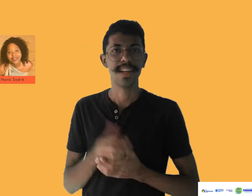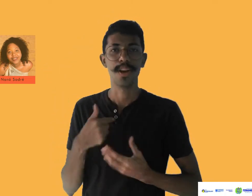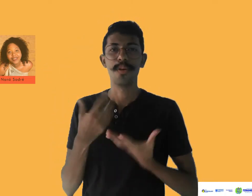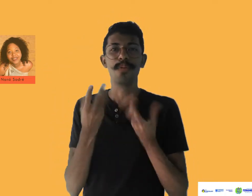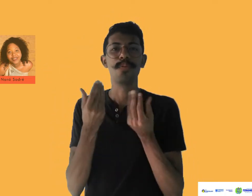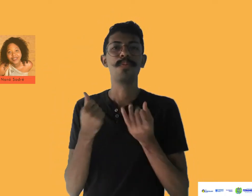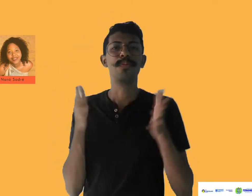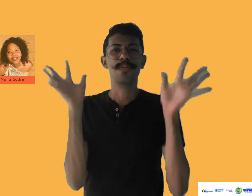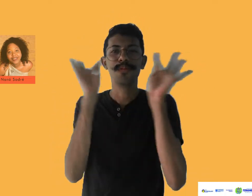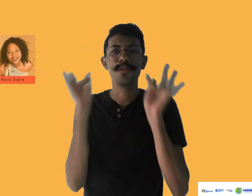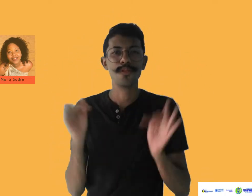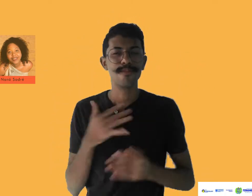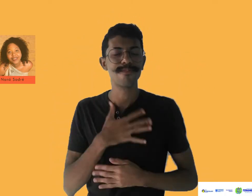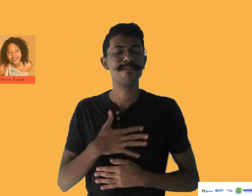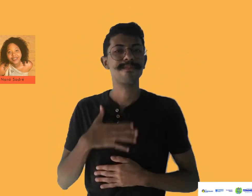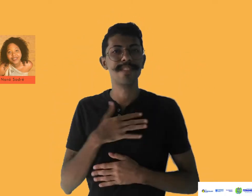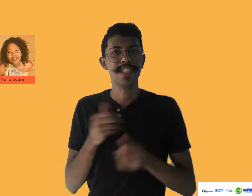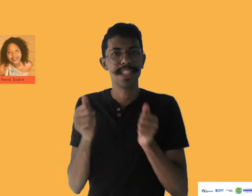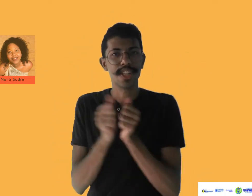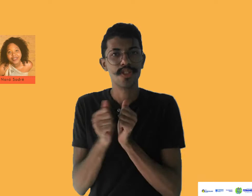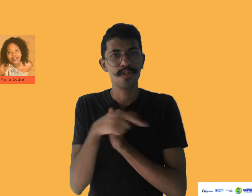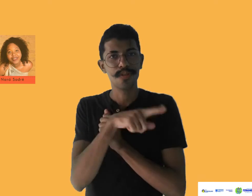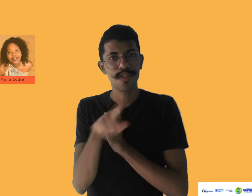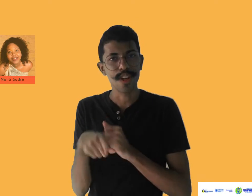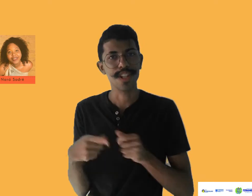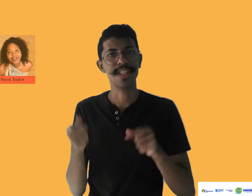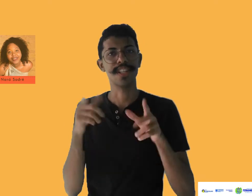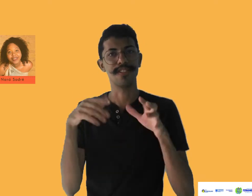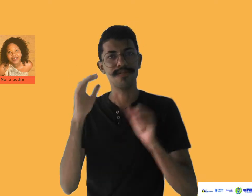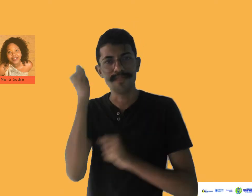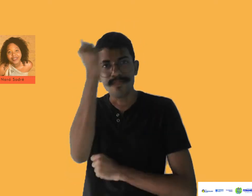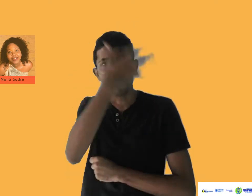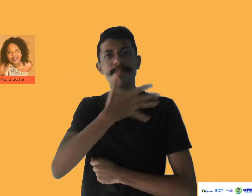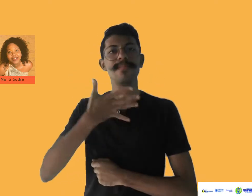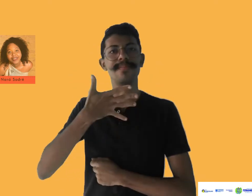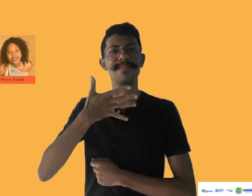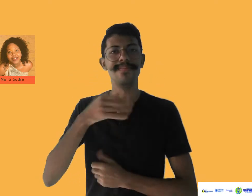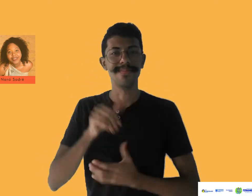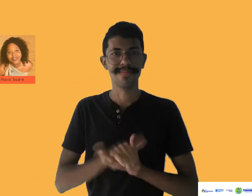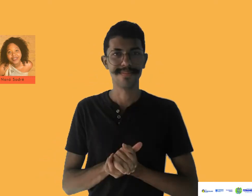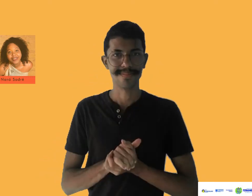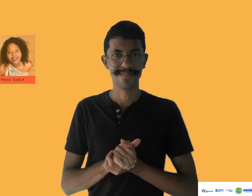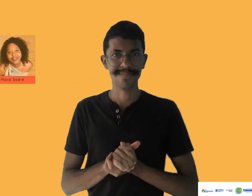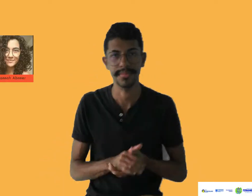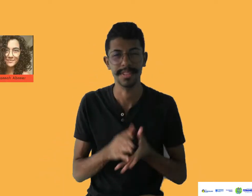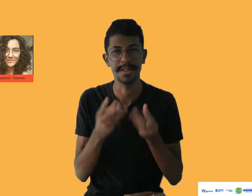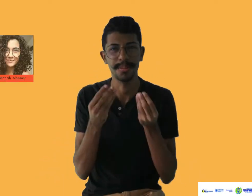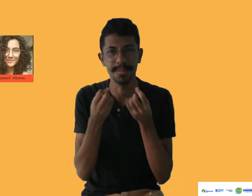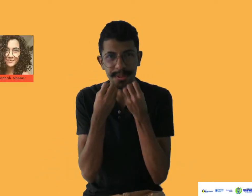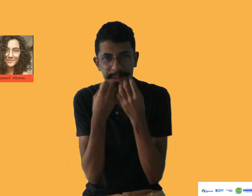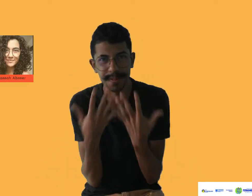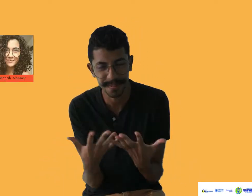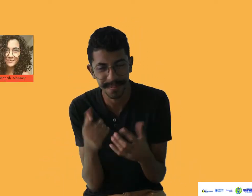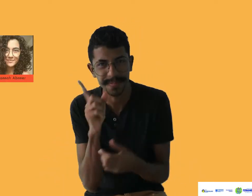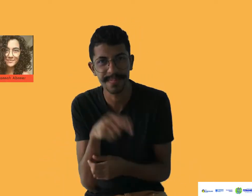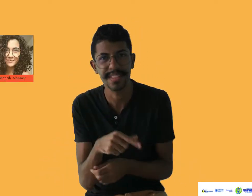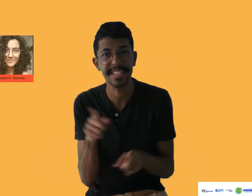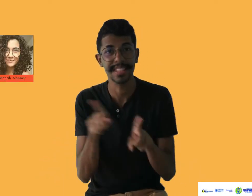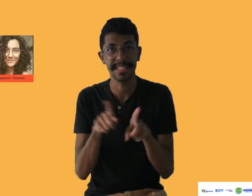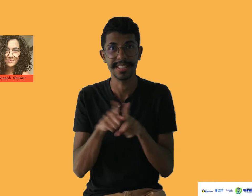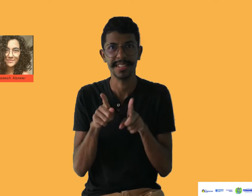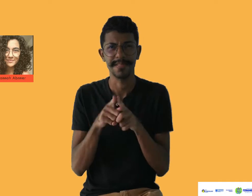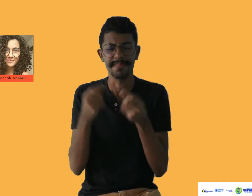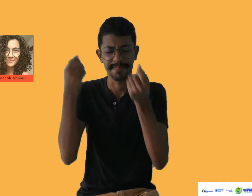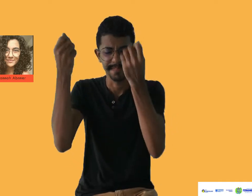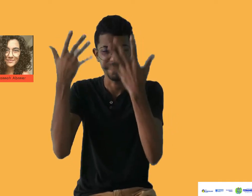Muito feliz também de estar aqui com vocês, do projeto Fogo nas Cortinas. Muito bom, né? E muito inspirador